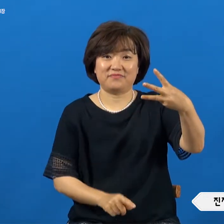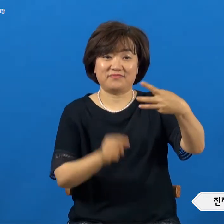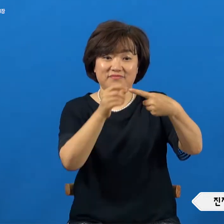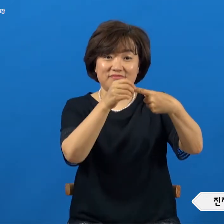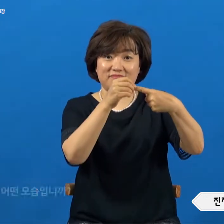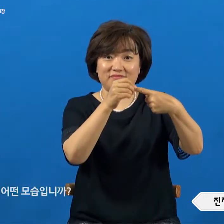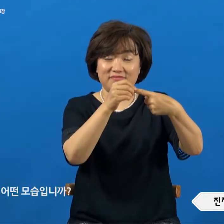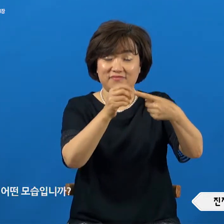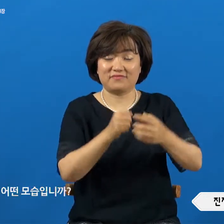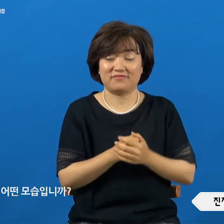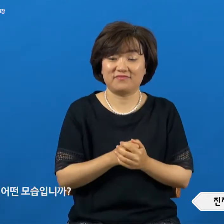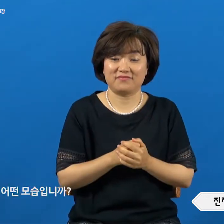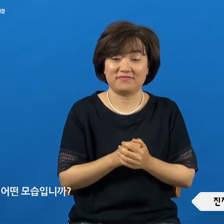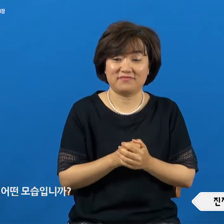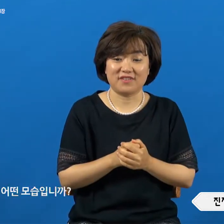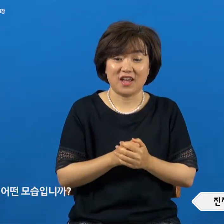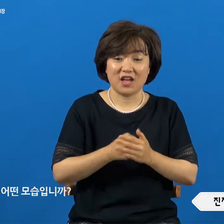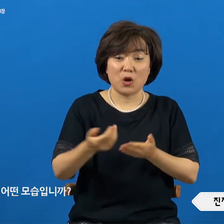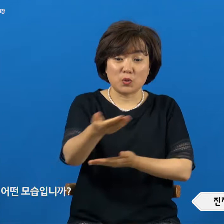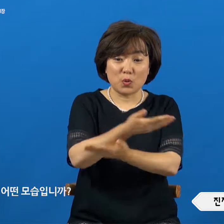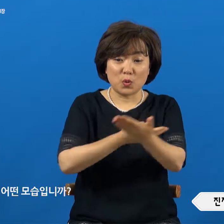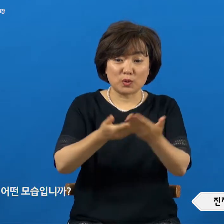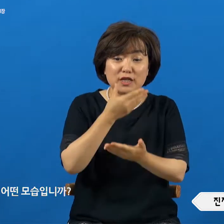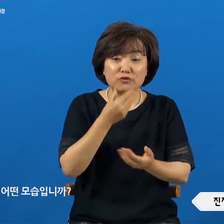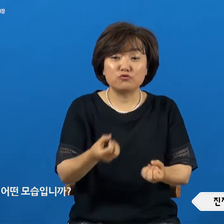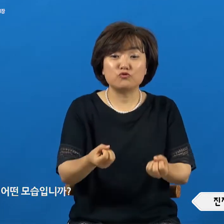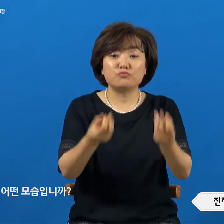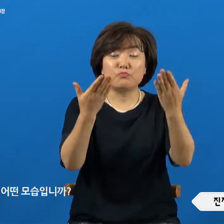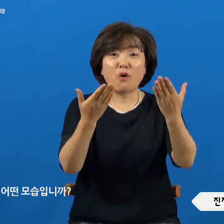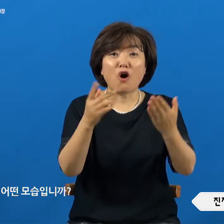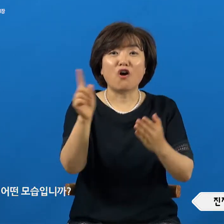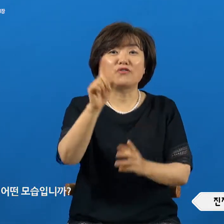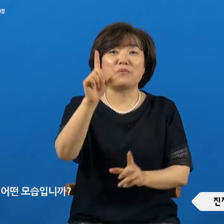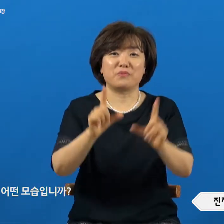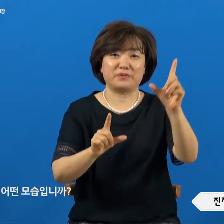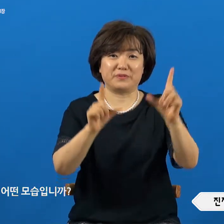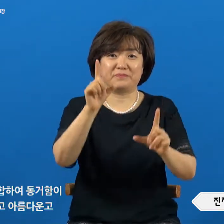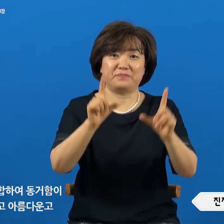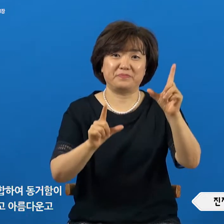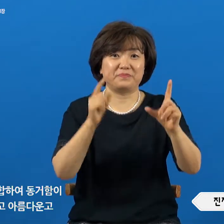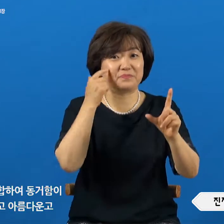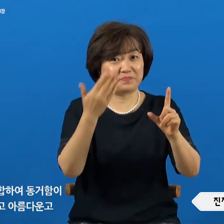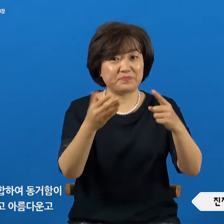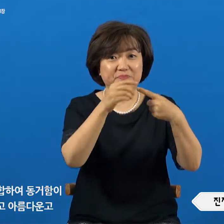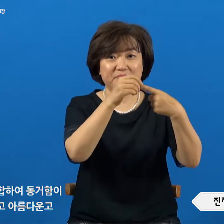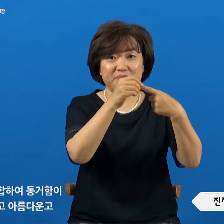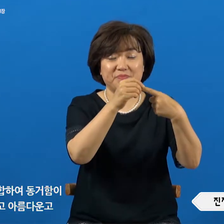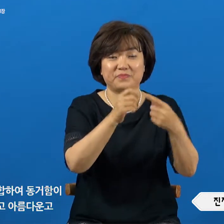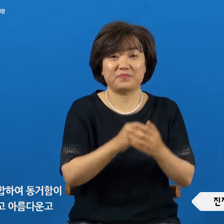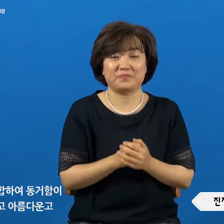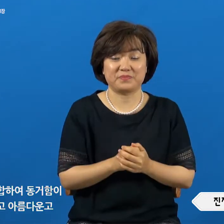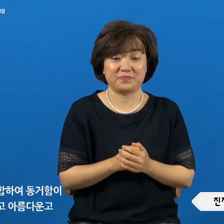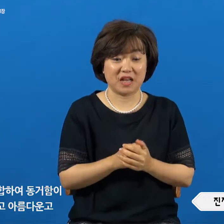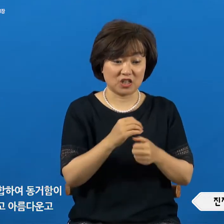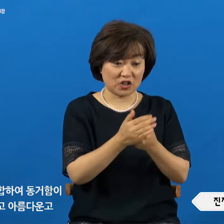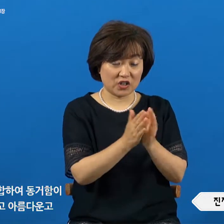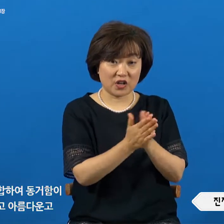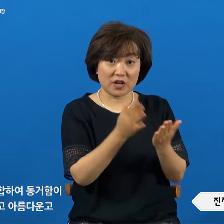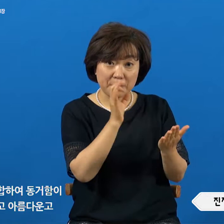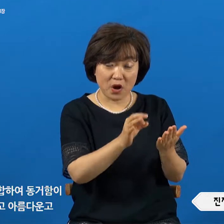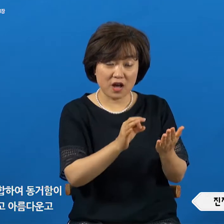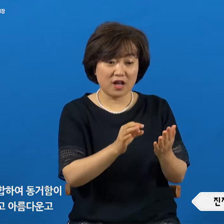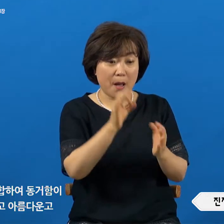교제의 축복 어떤 모습입니까? 오늘 성경 1절은 이렇게 시작합니다. 보라,